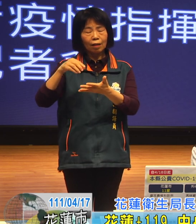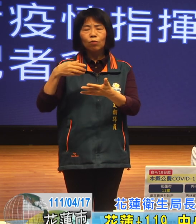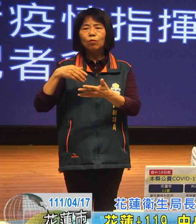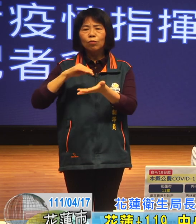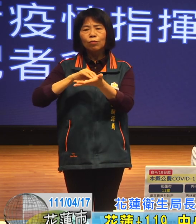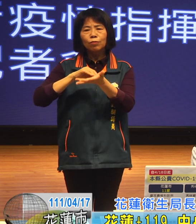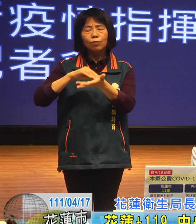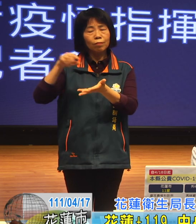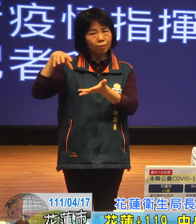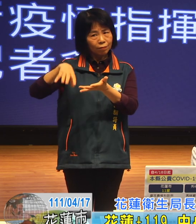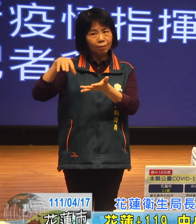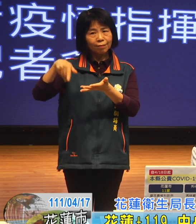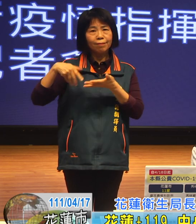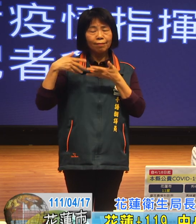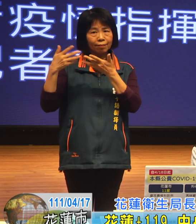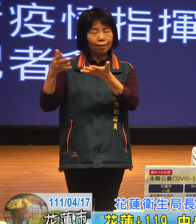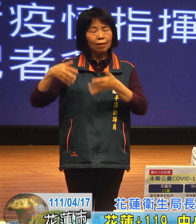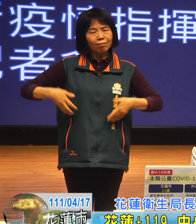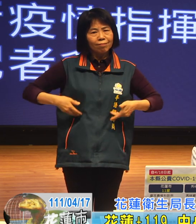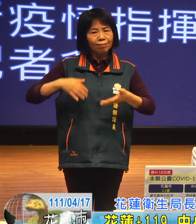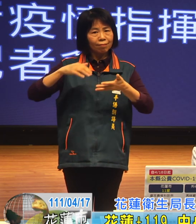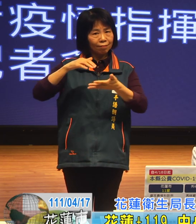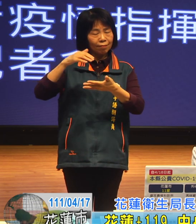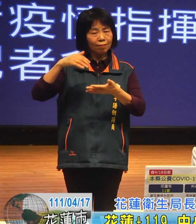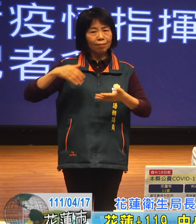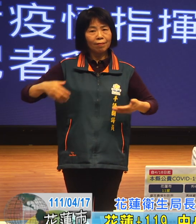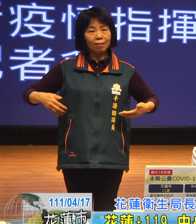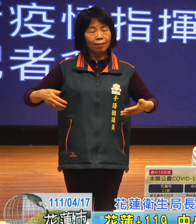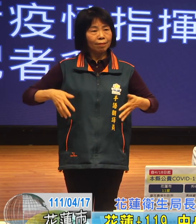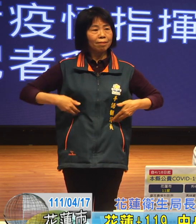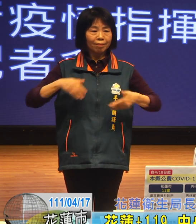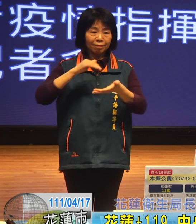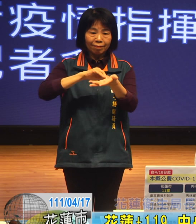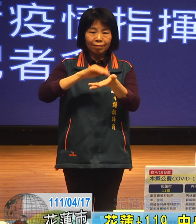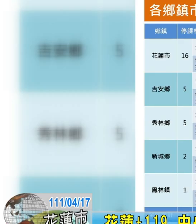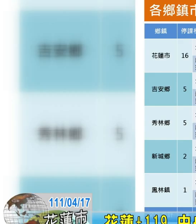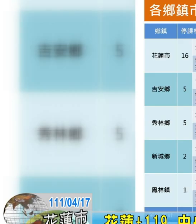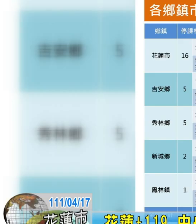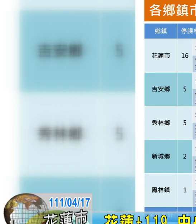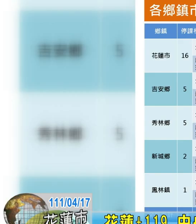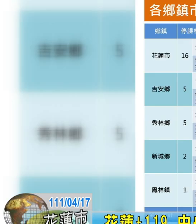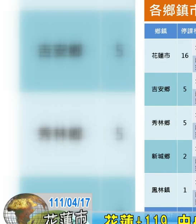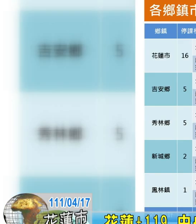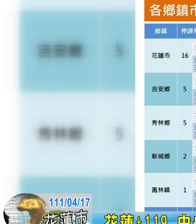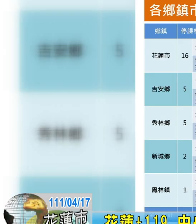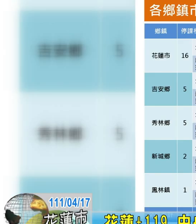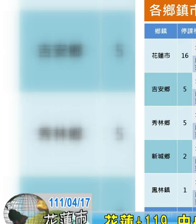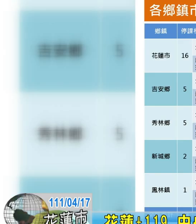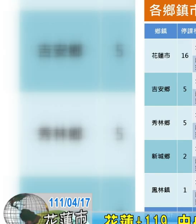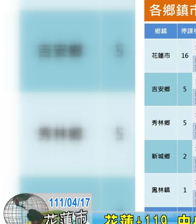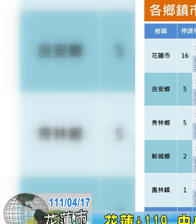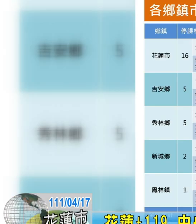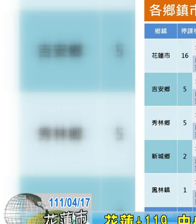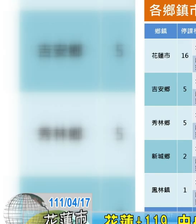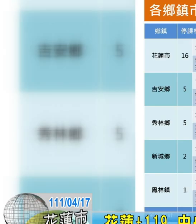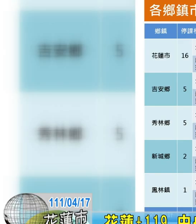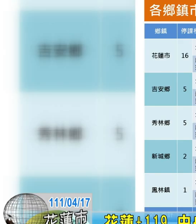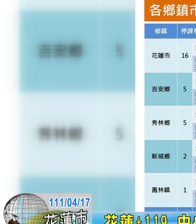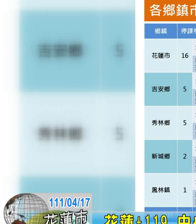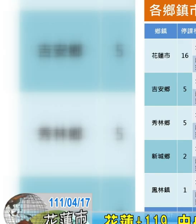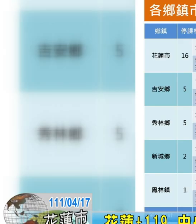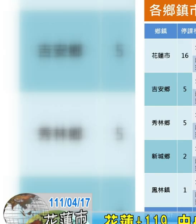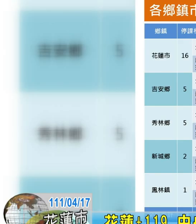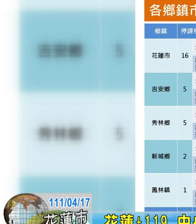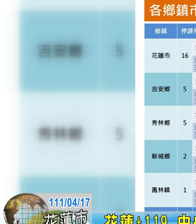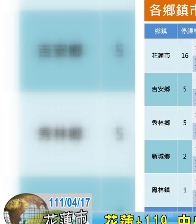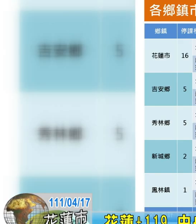到医院去到医院的急诊，那就可以做进一步的检查跟治疗 中央列为高风险县市，包含新北、台北、基